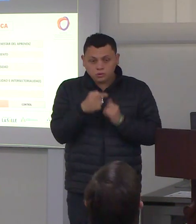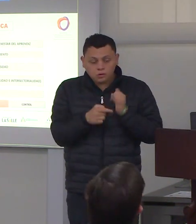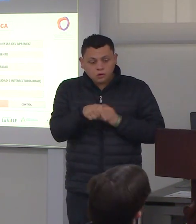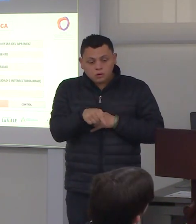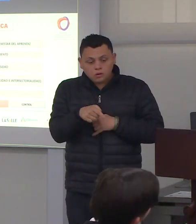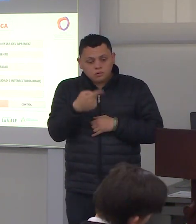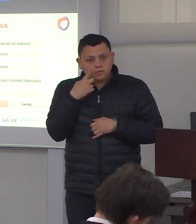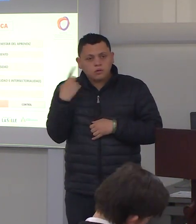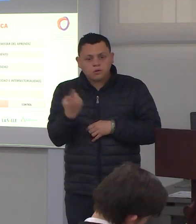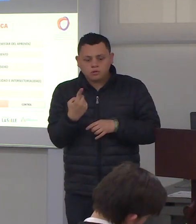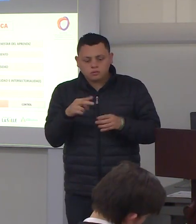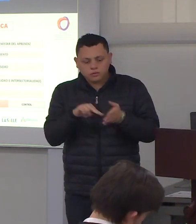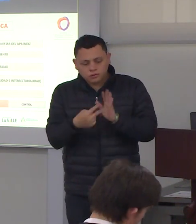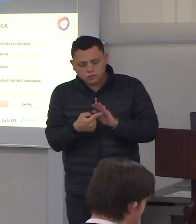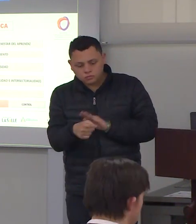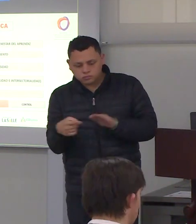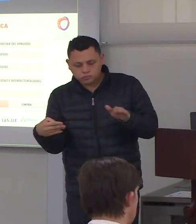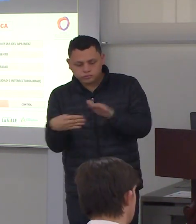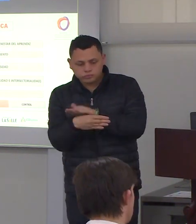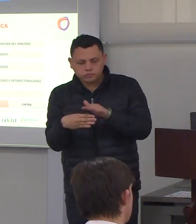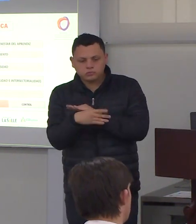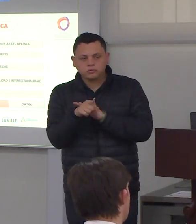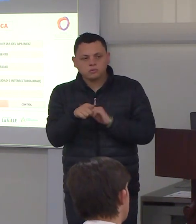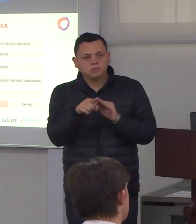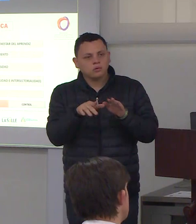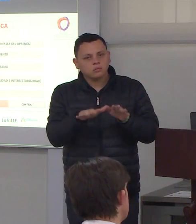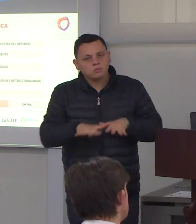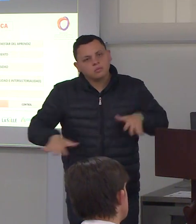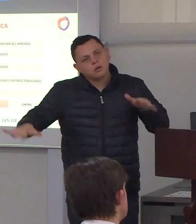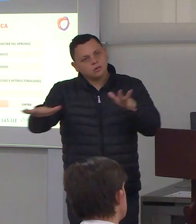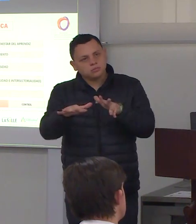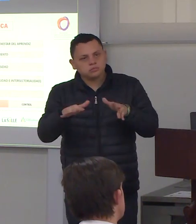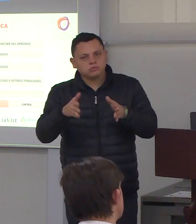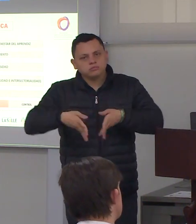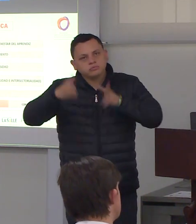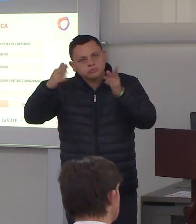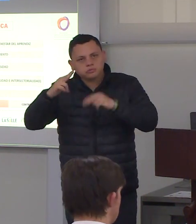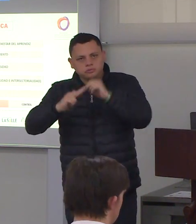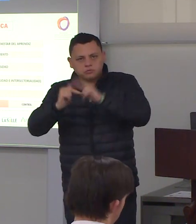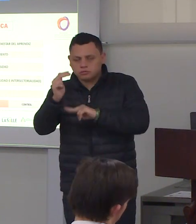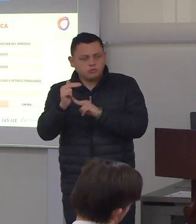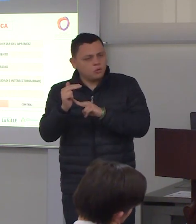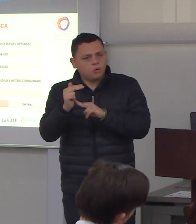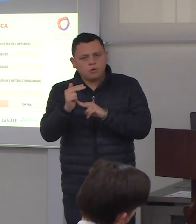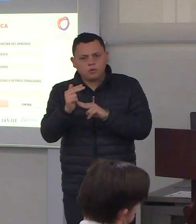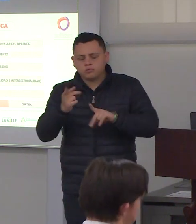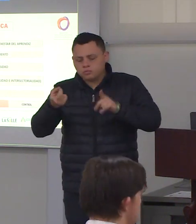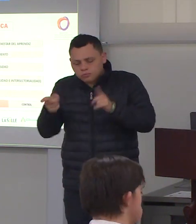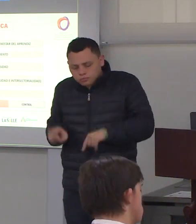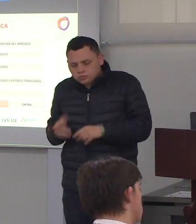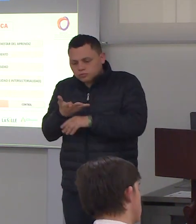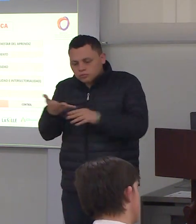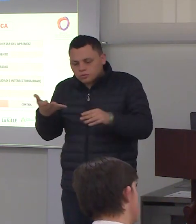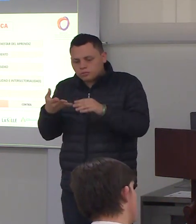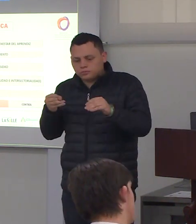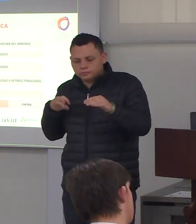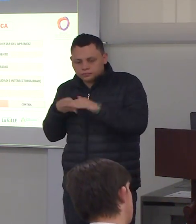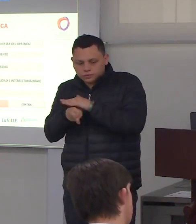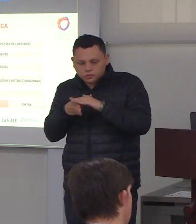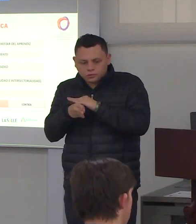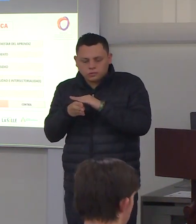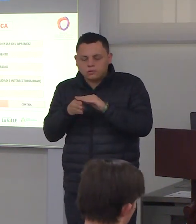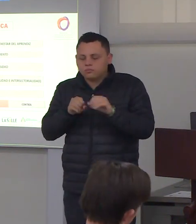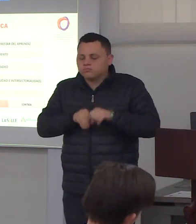únicamente desde el plano arquitectónico, sino en todas las áreas donde hay que generar accesibilidad y